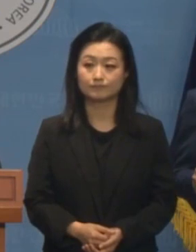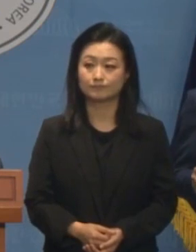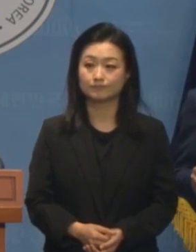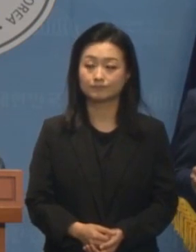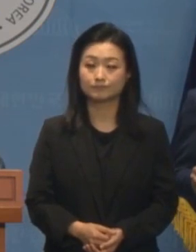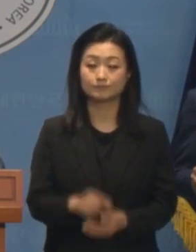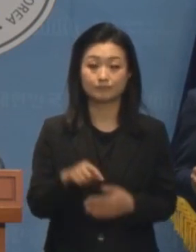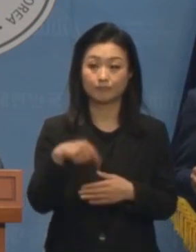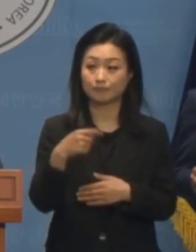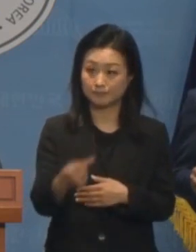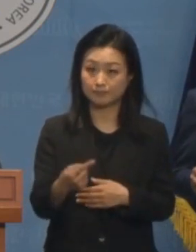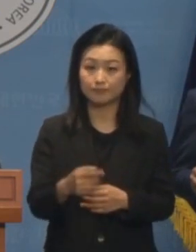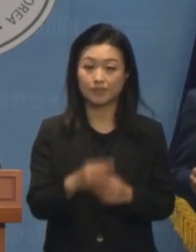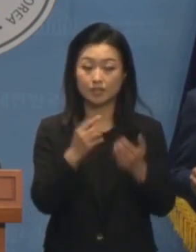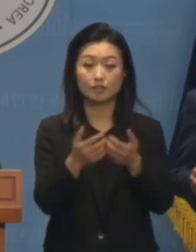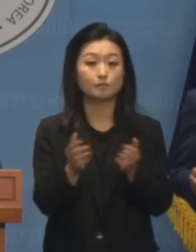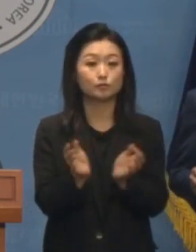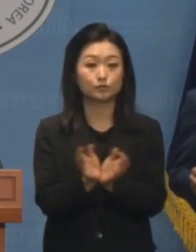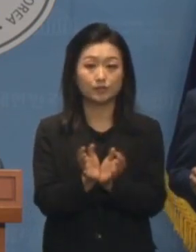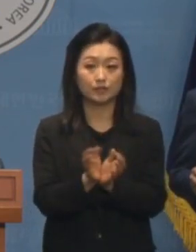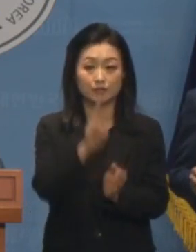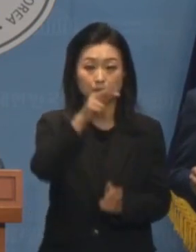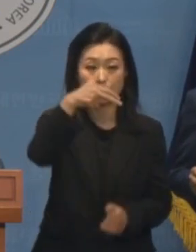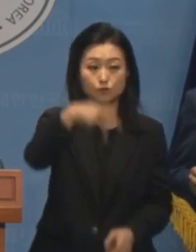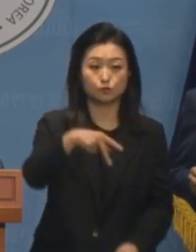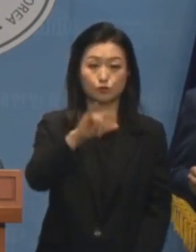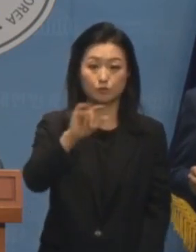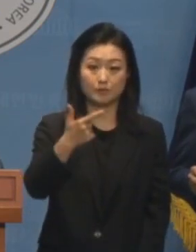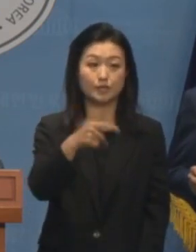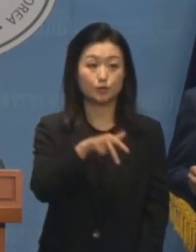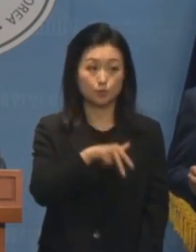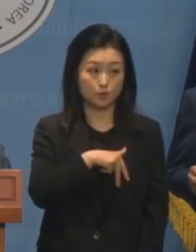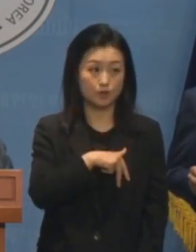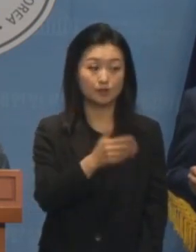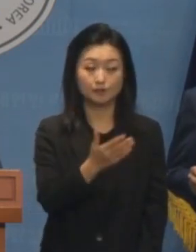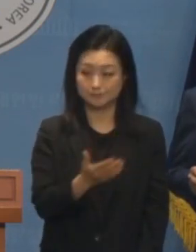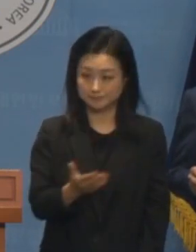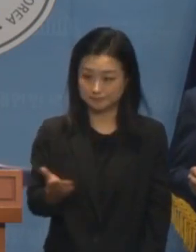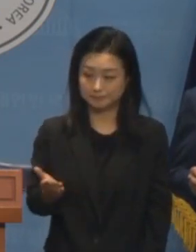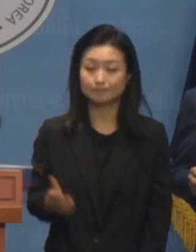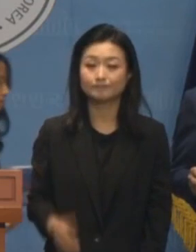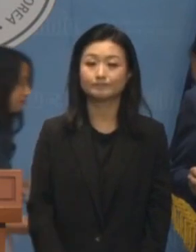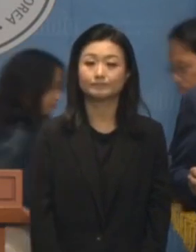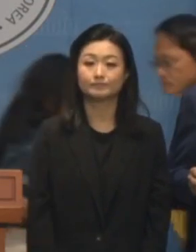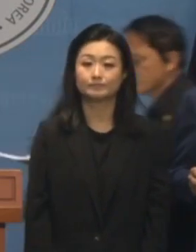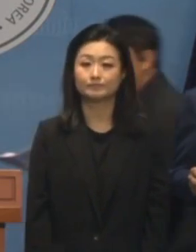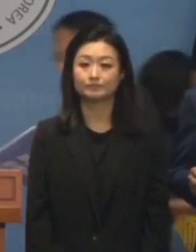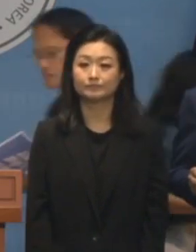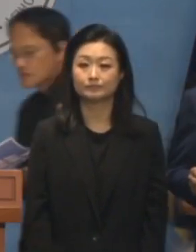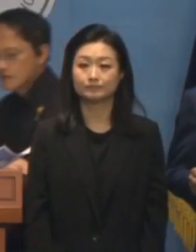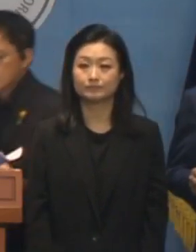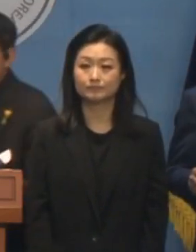네, 다음으로는 더불어민주당 박주민 의원님께서 발언하시겠습니다.